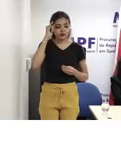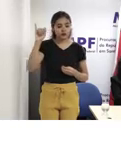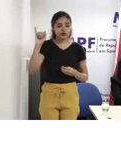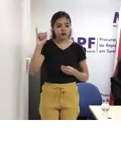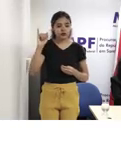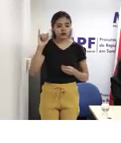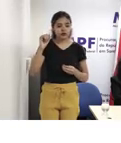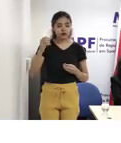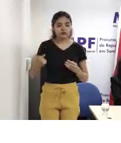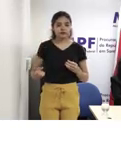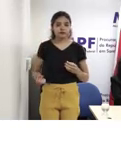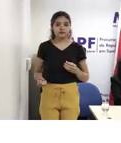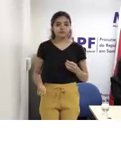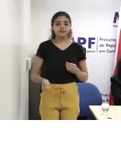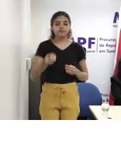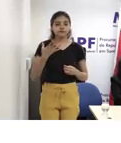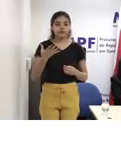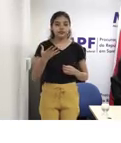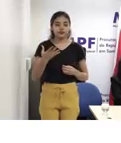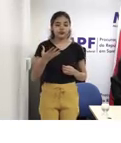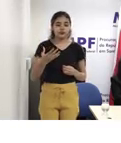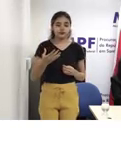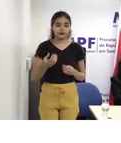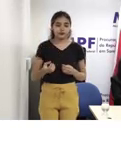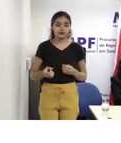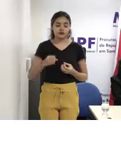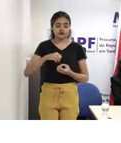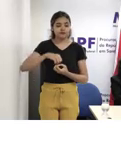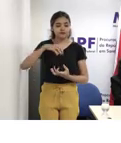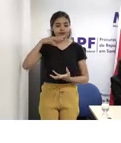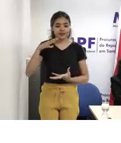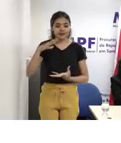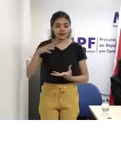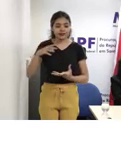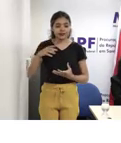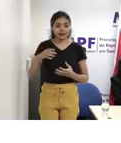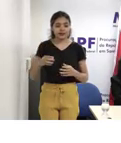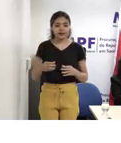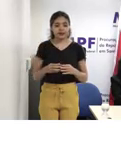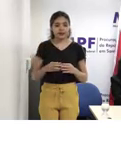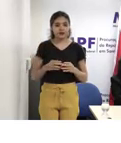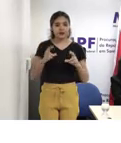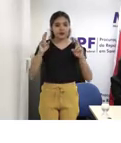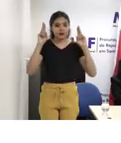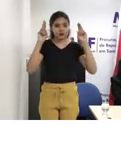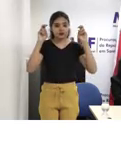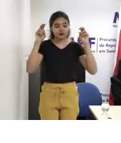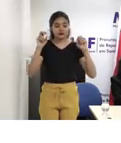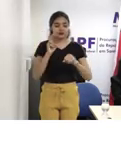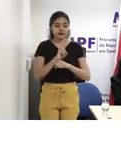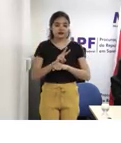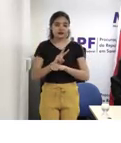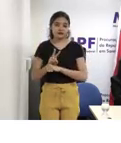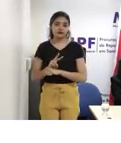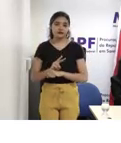colocou não basta não basta nosso serviço para sociedade não tá completo Se o nosso serviço acabar só nessa apuração que nós temos que fazer